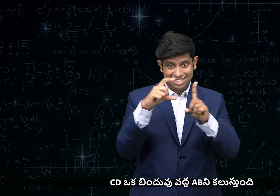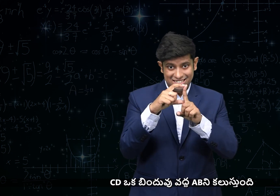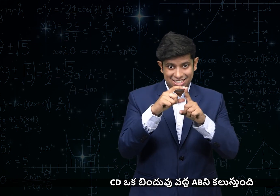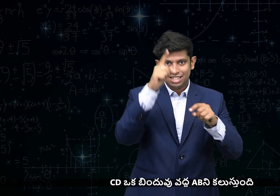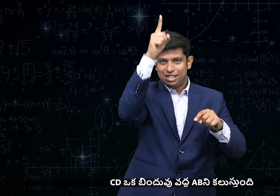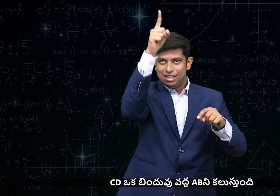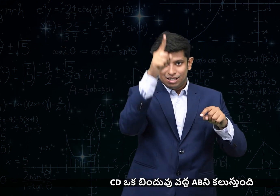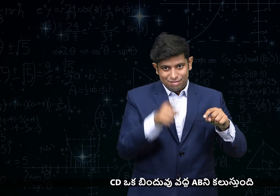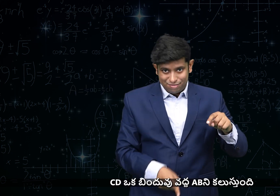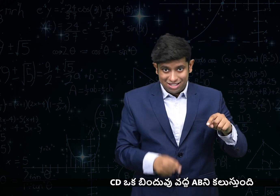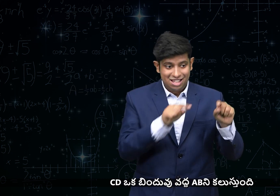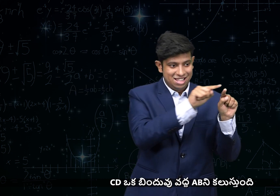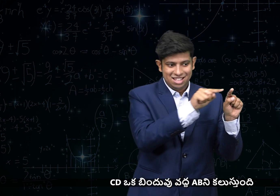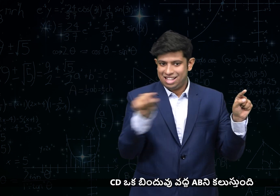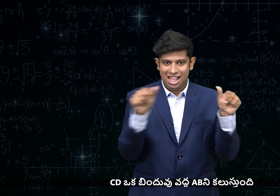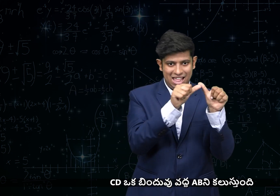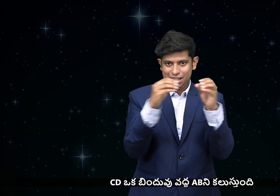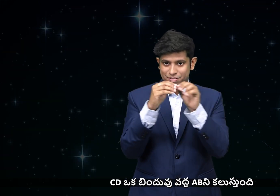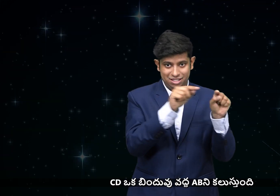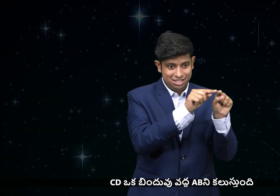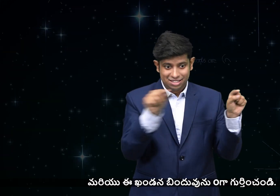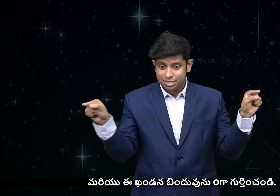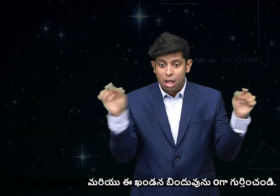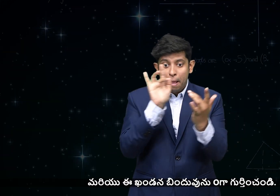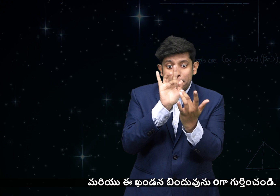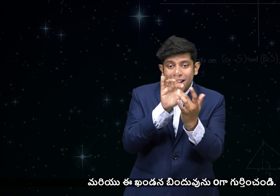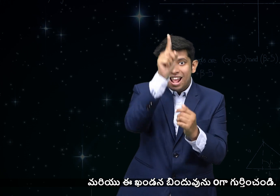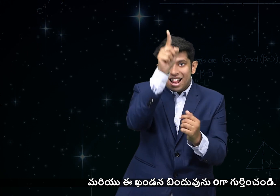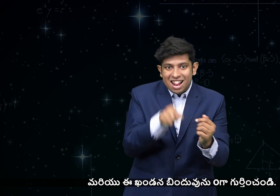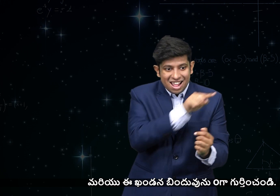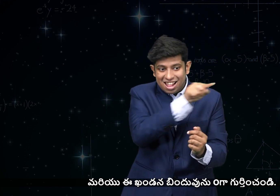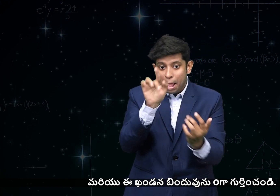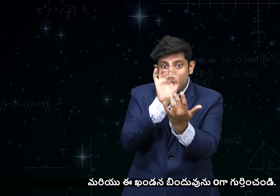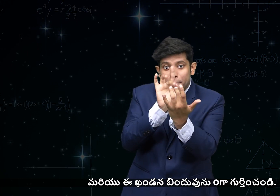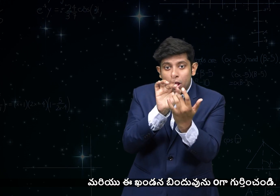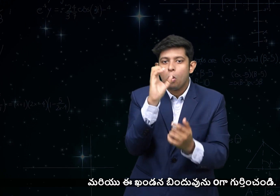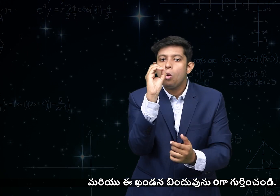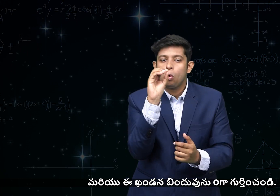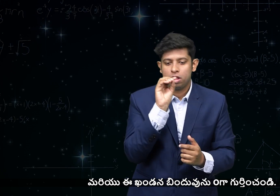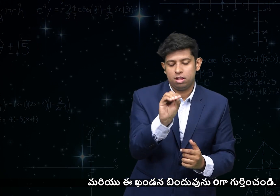సిడి ఒక బిందువు వద్ద ఏబిని కలుస్తుంది మరియు ఈ ఖండన బిందువును ఓగా గుర్తించండి.